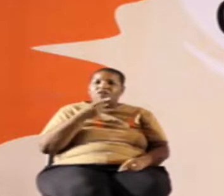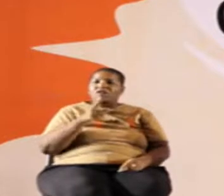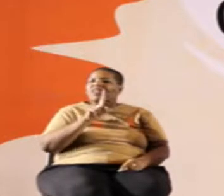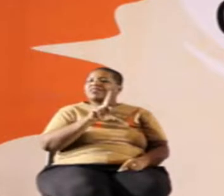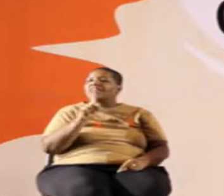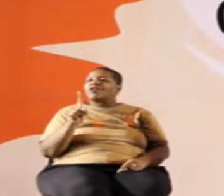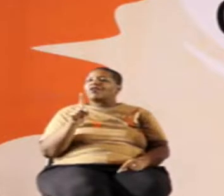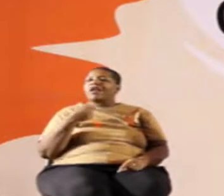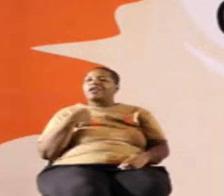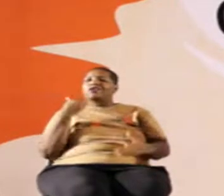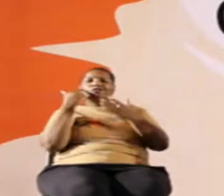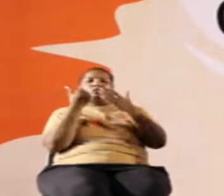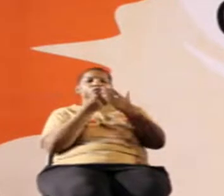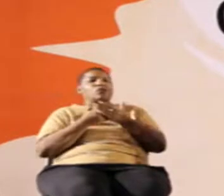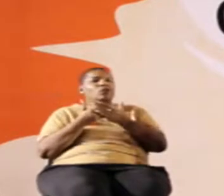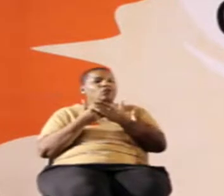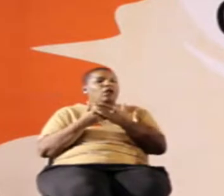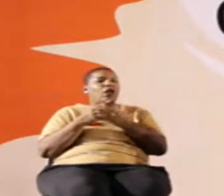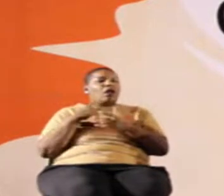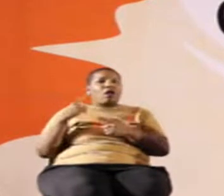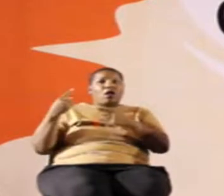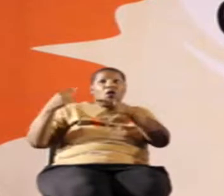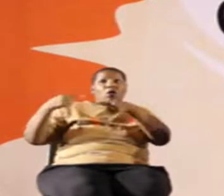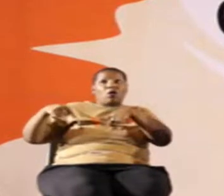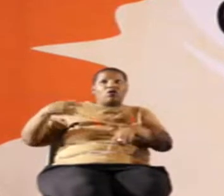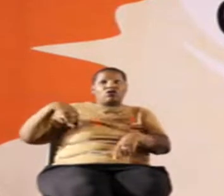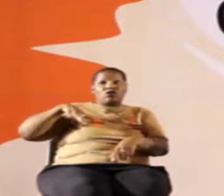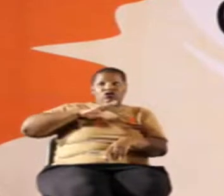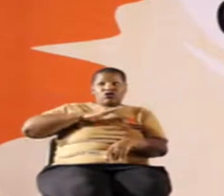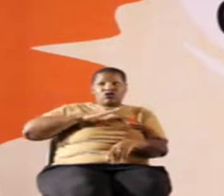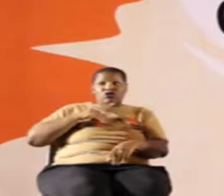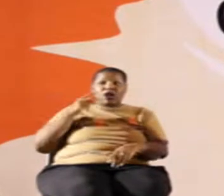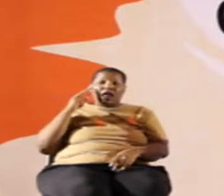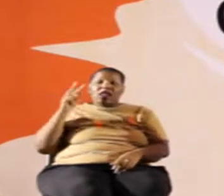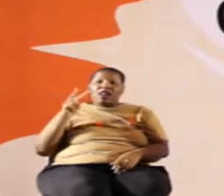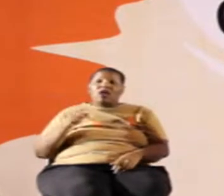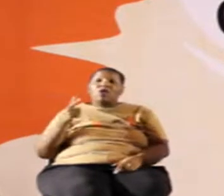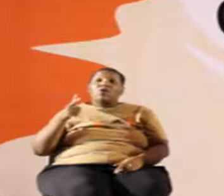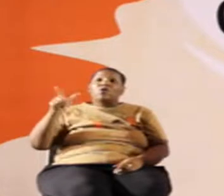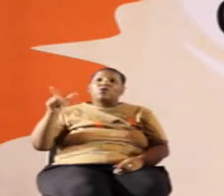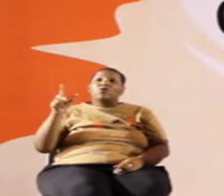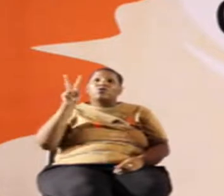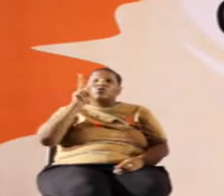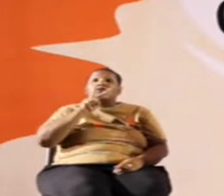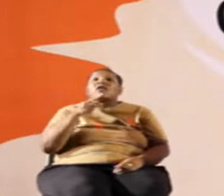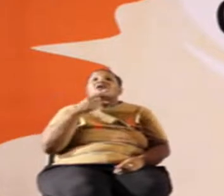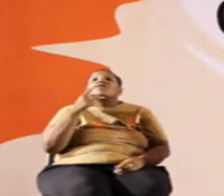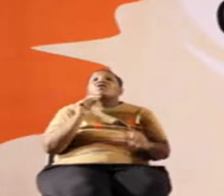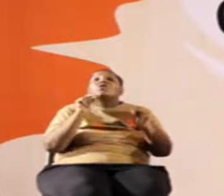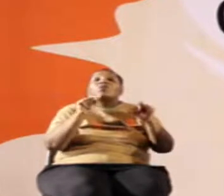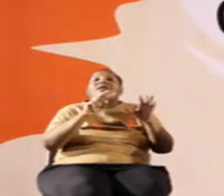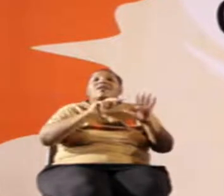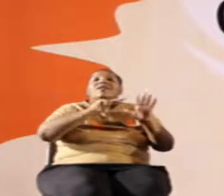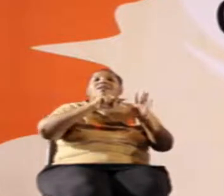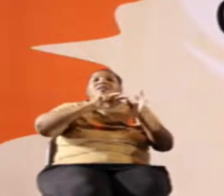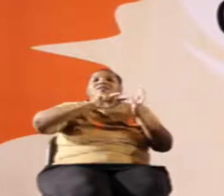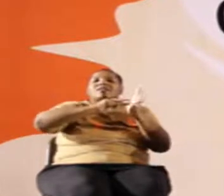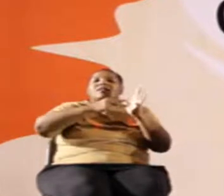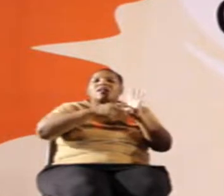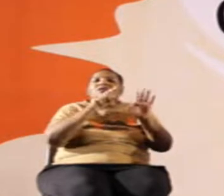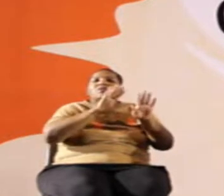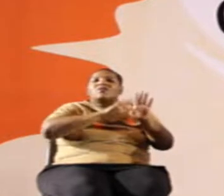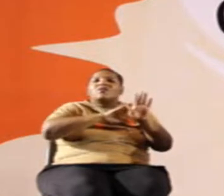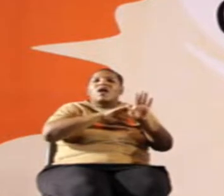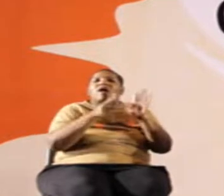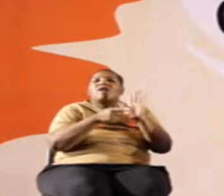desconfiar. É ler com outras lentes, ler com outros olhos. O que é que está sendo dito ali e o que é que precisa ser